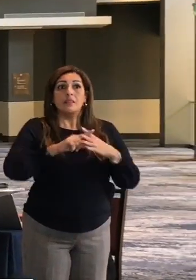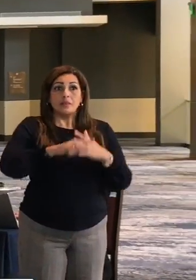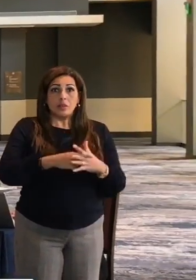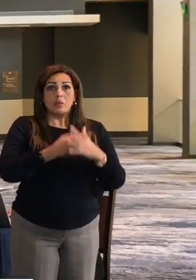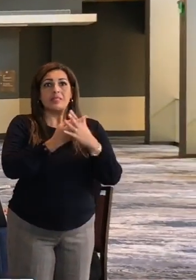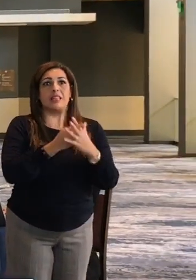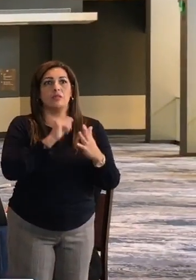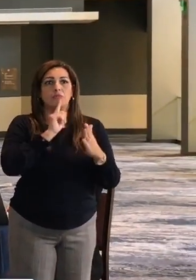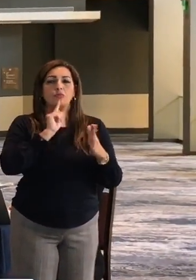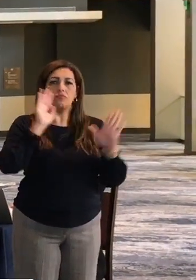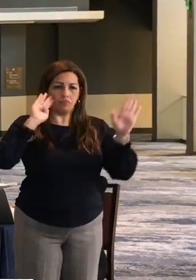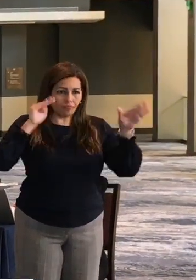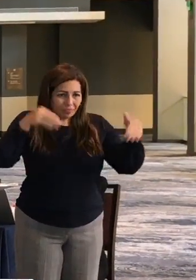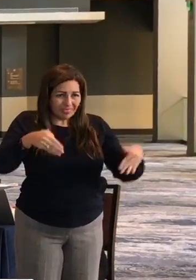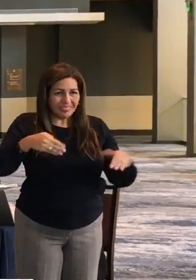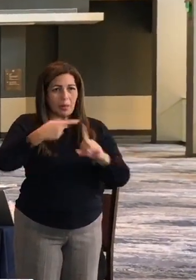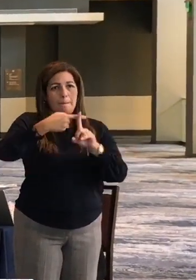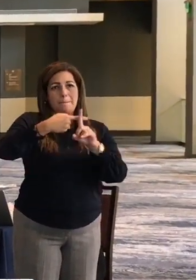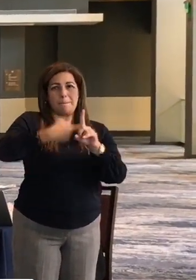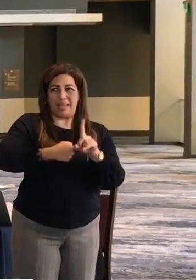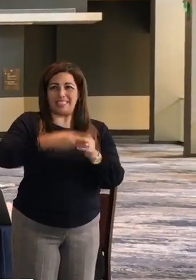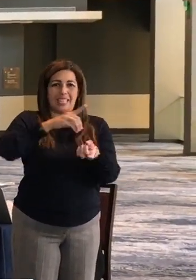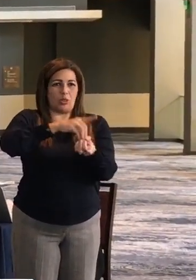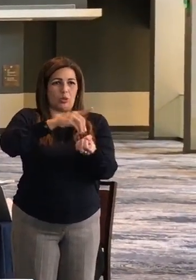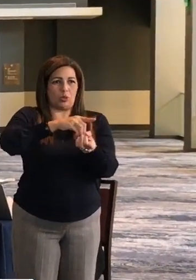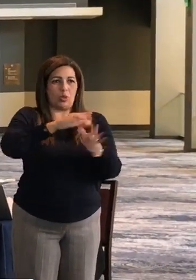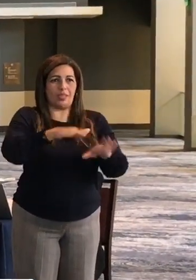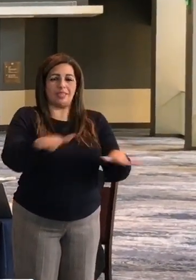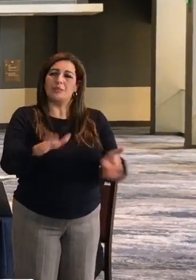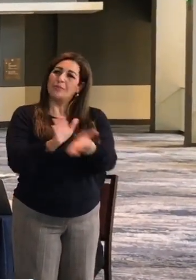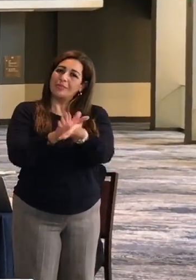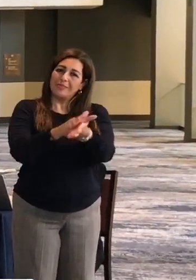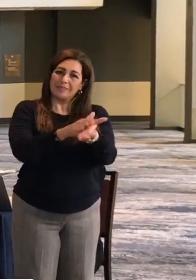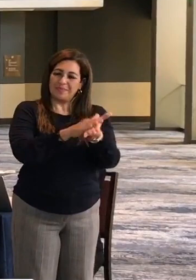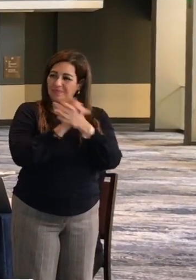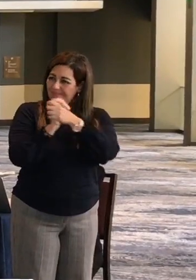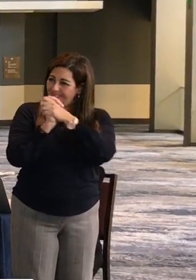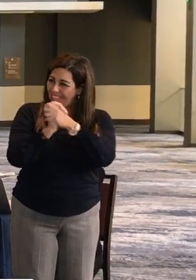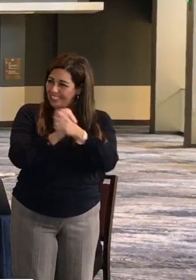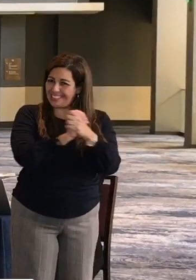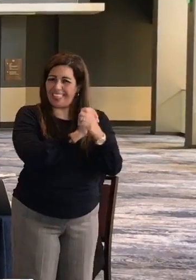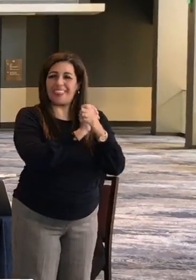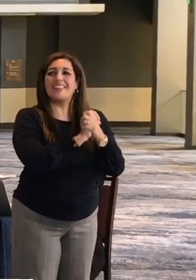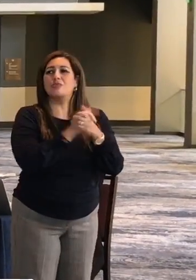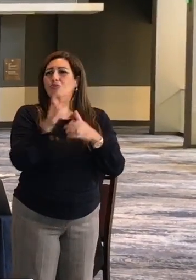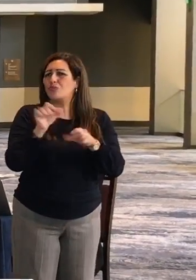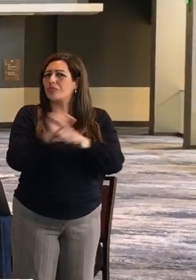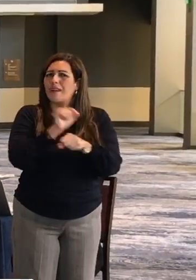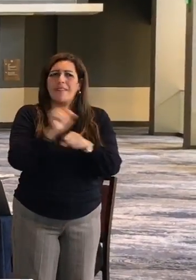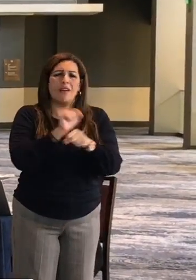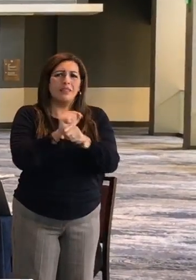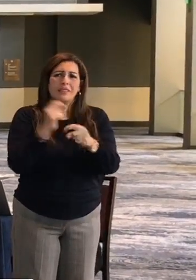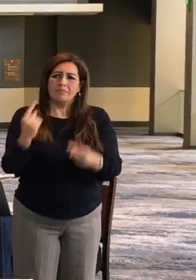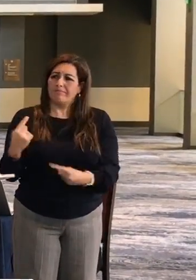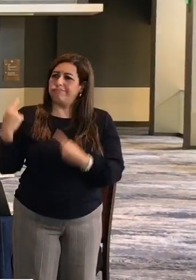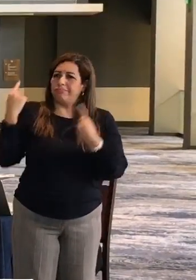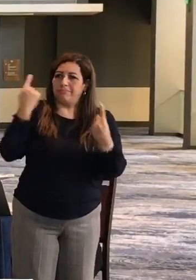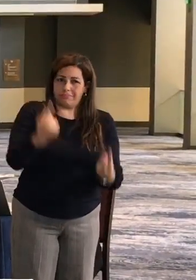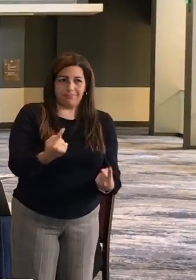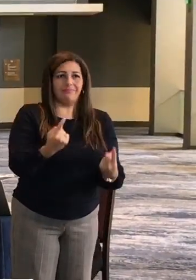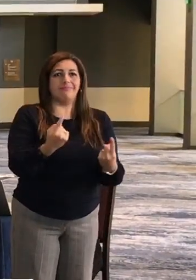el marco del mes del pediatra, felicitarlos a todos por todo el esfuerzo que han estado haciendo durante todas sus